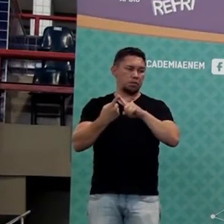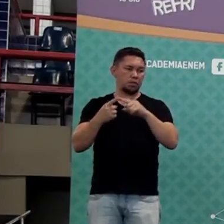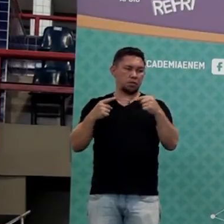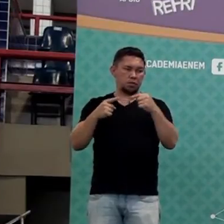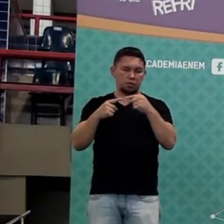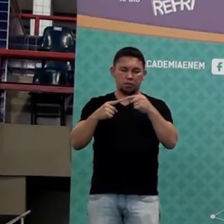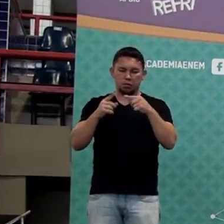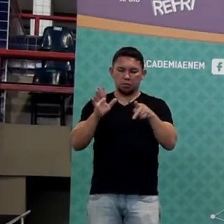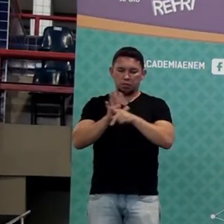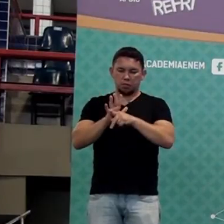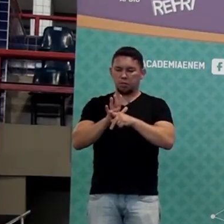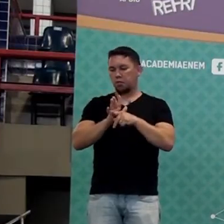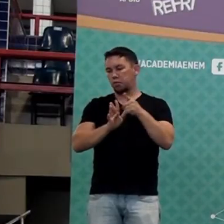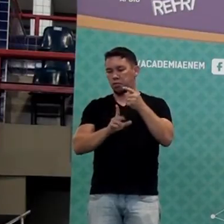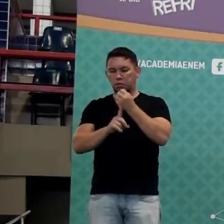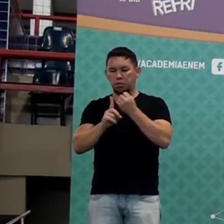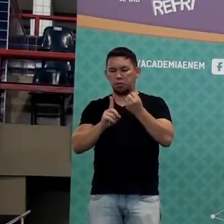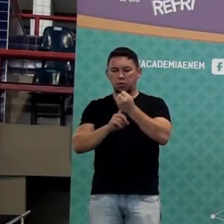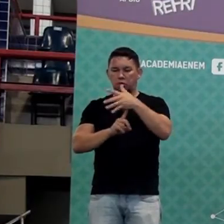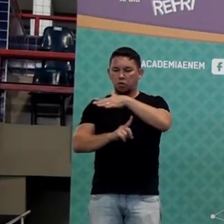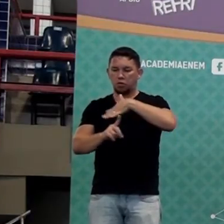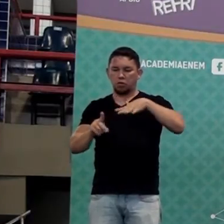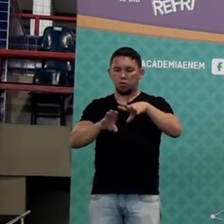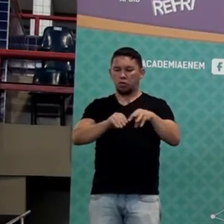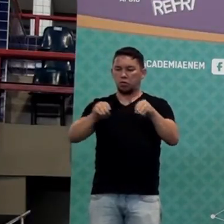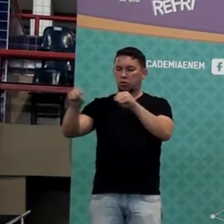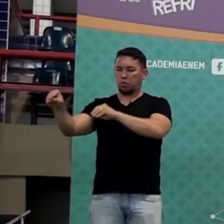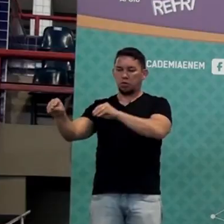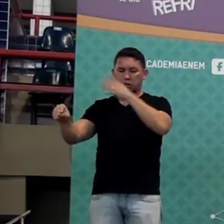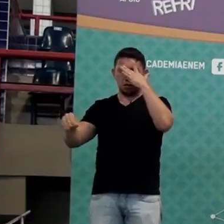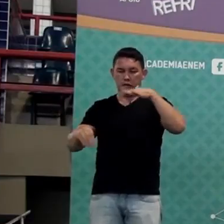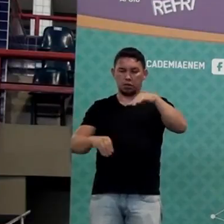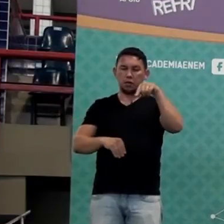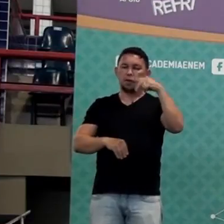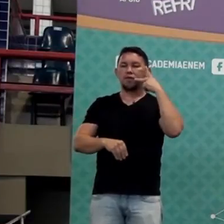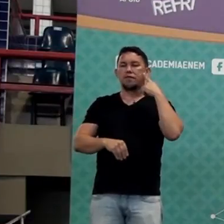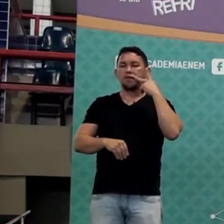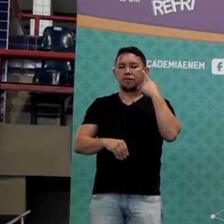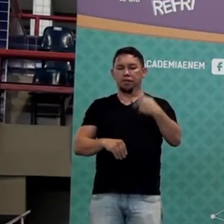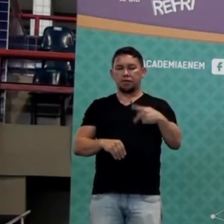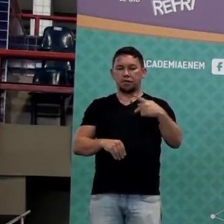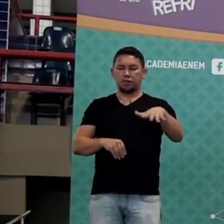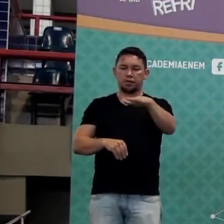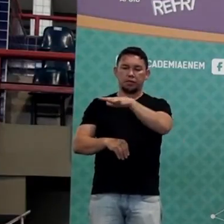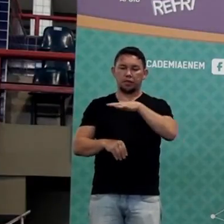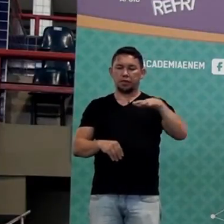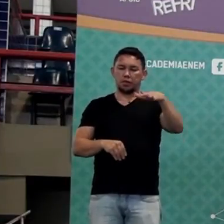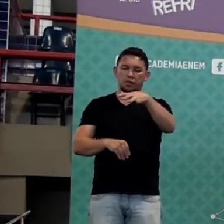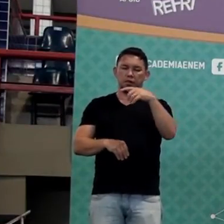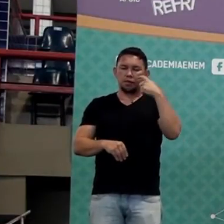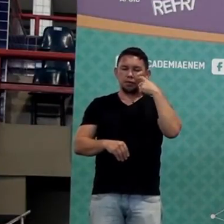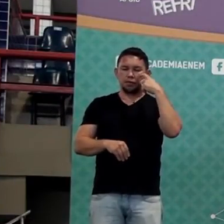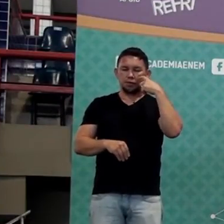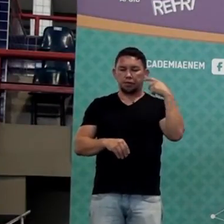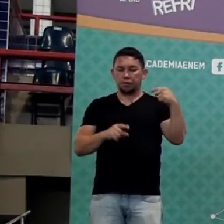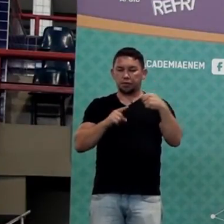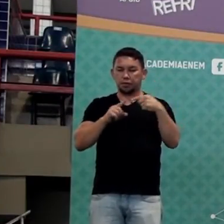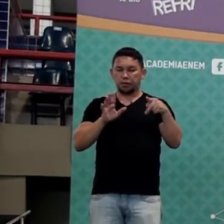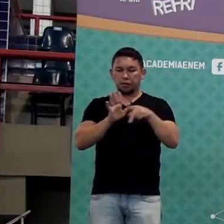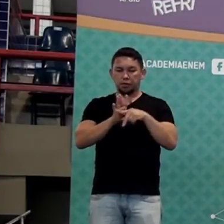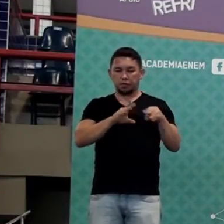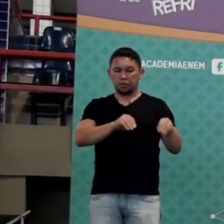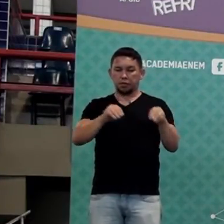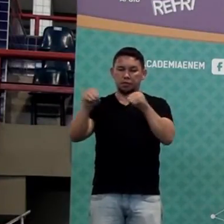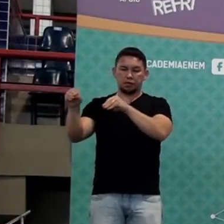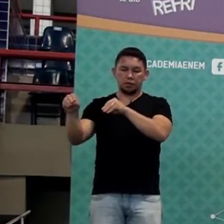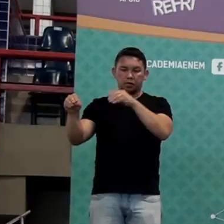ponto de vista social, de migração das pessoas, tá? Aqui no Ceará, a gente tem um caso bem sucedido de